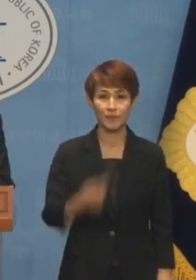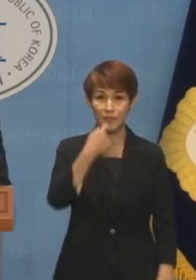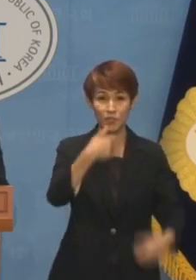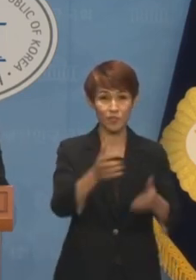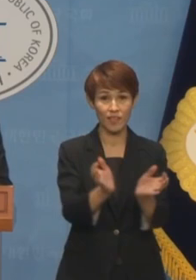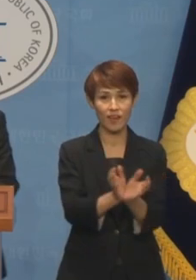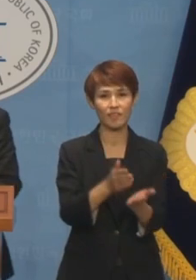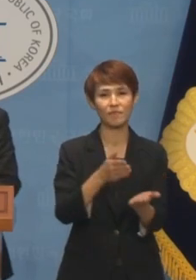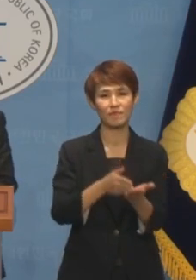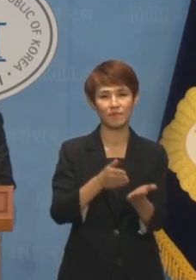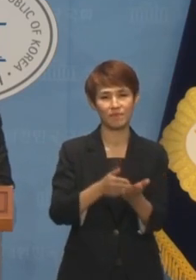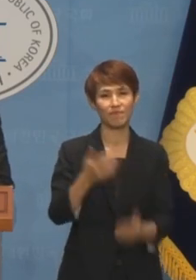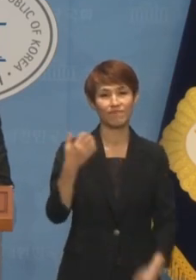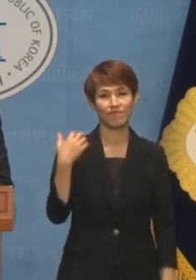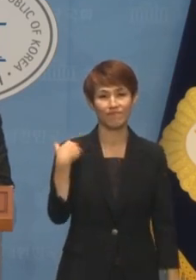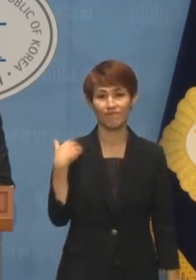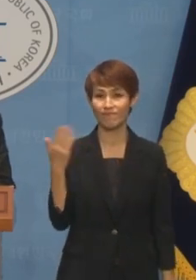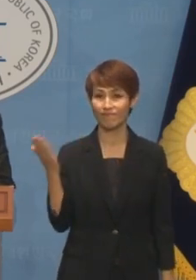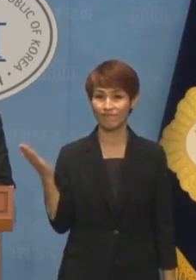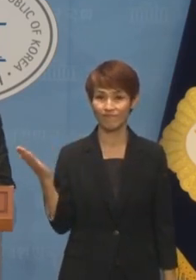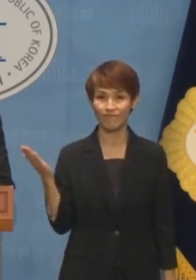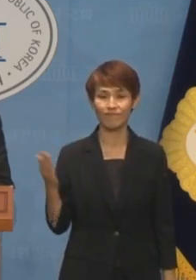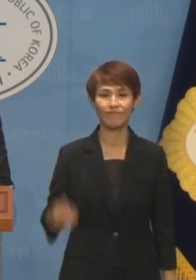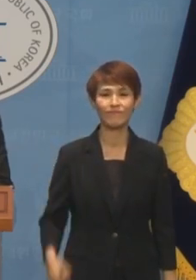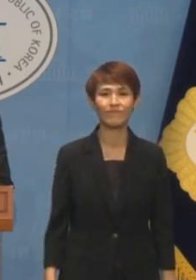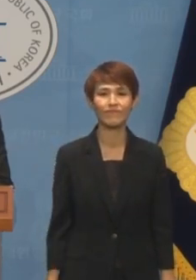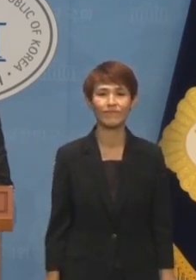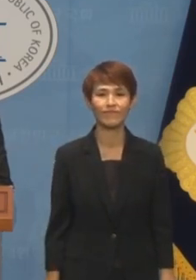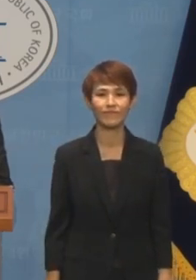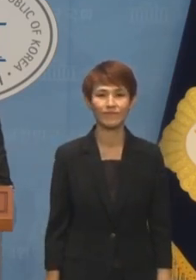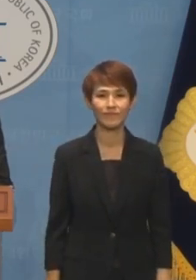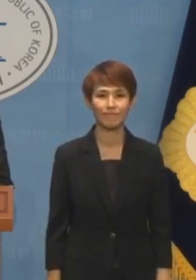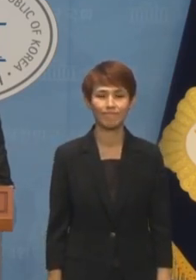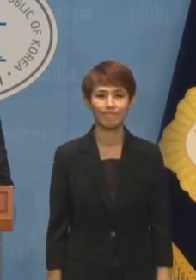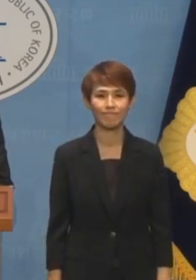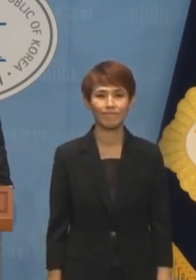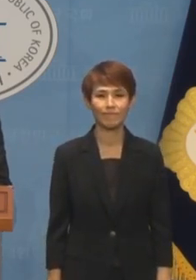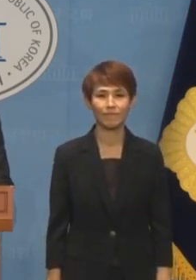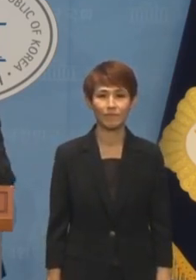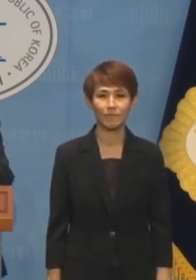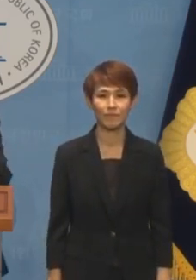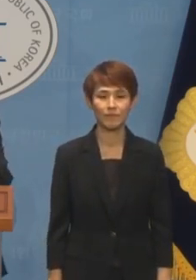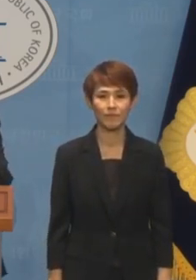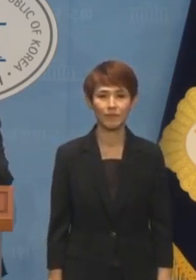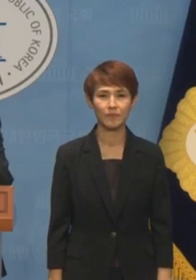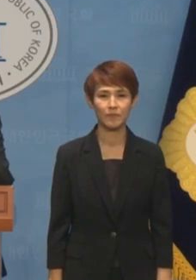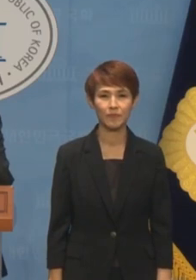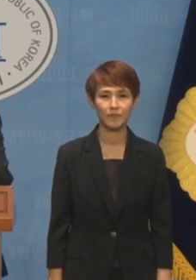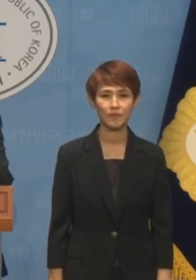더불어민주당 최민석 대변인입니다. 브리핑 시작하겠습니다.